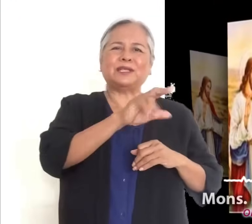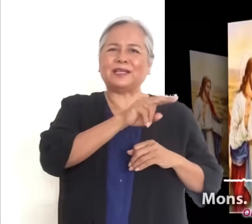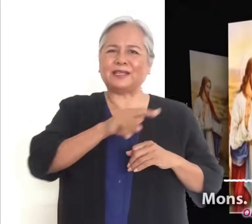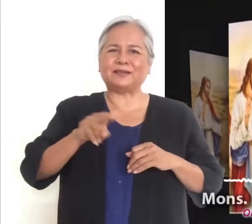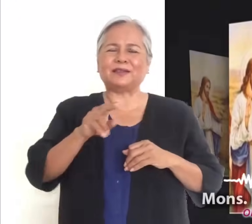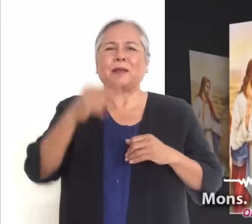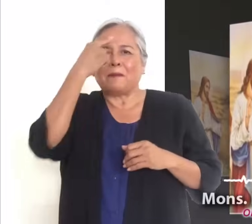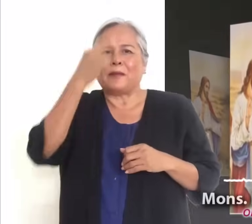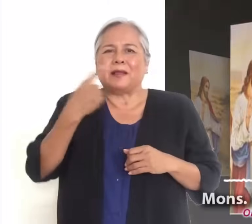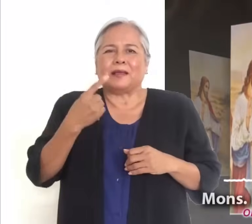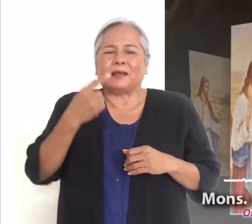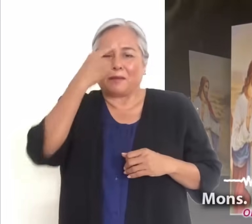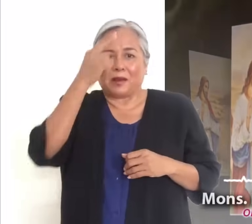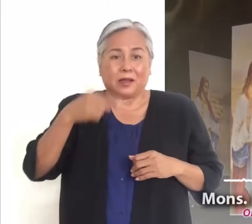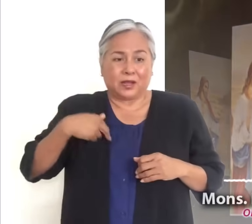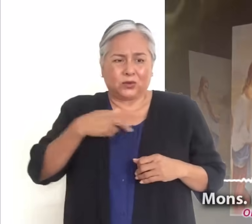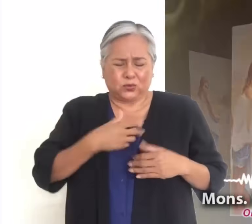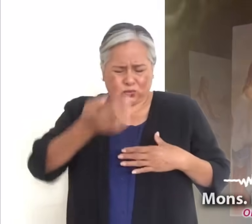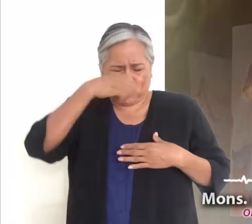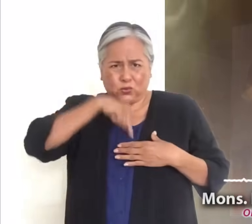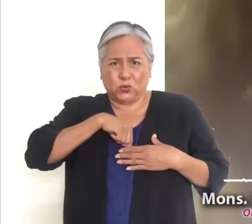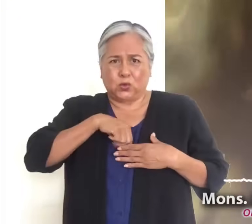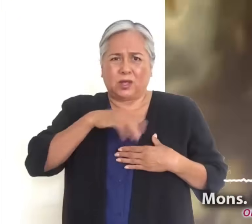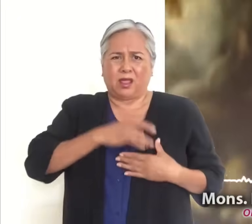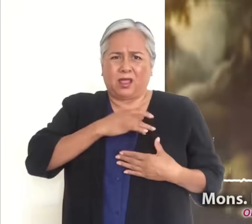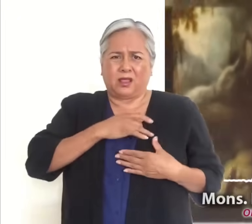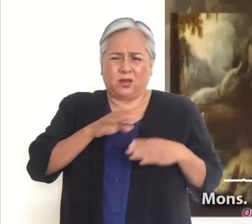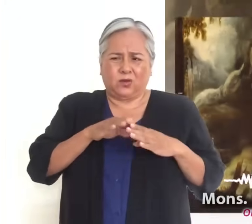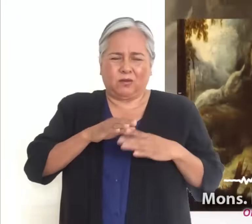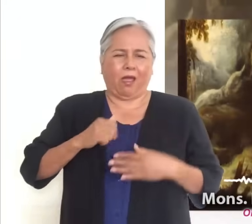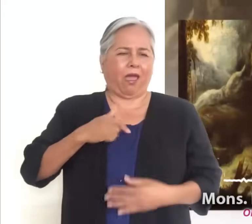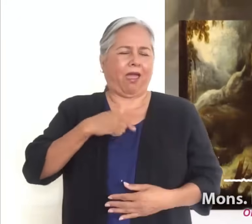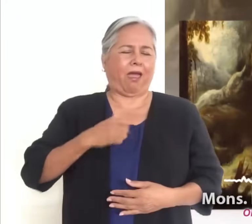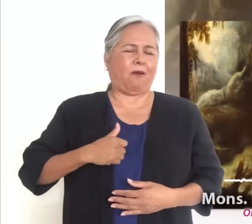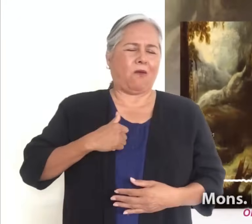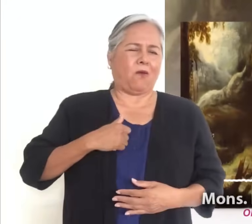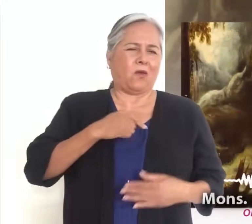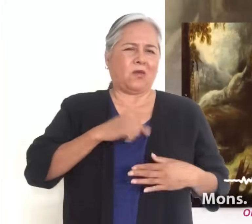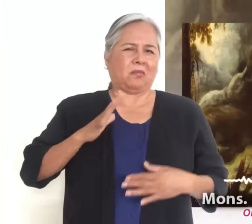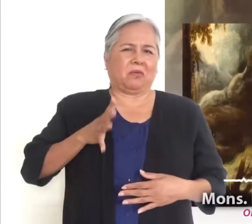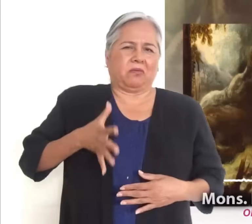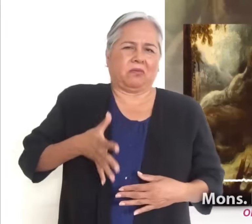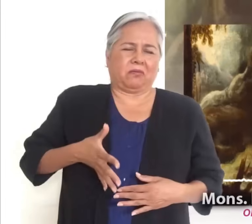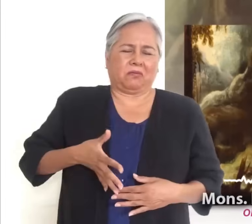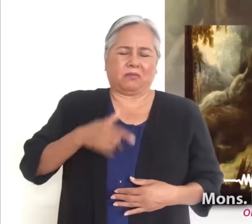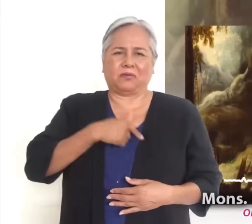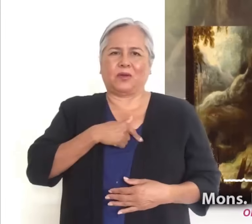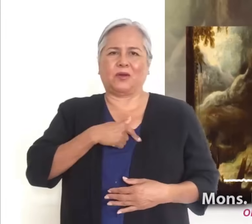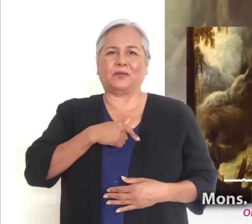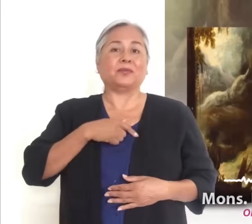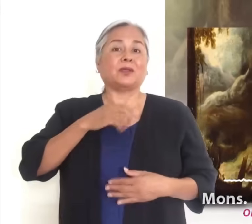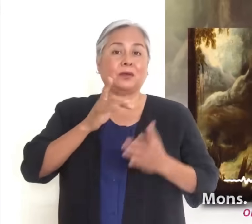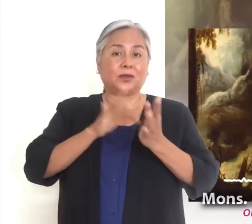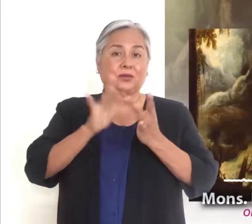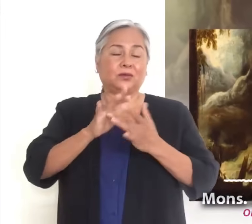quitarnos tantas zozobras y tantas luchas de poder. Tantas mentiras y tantos crímenes en